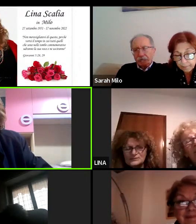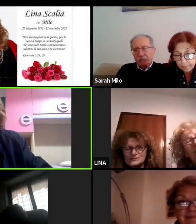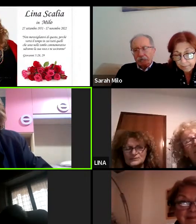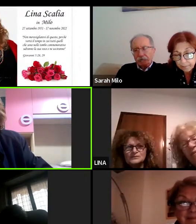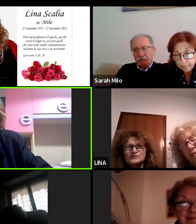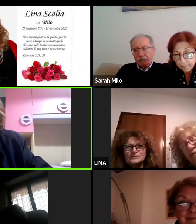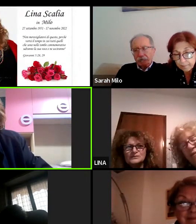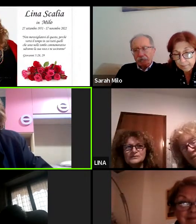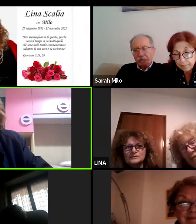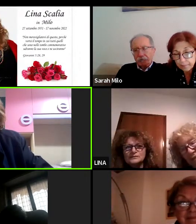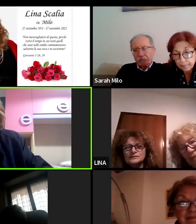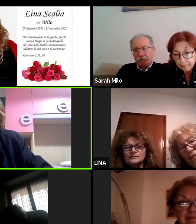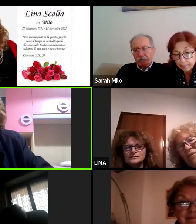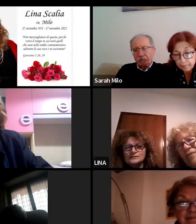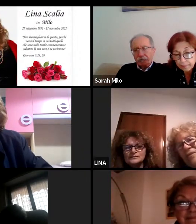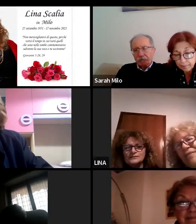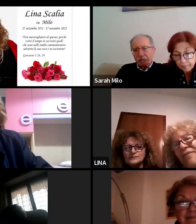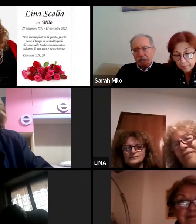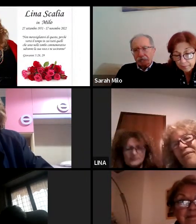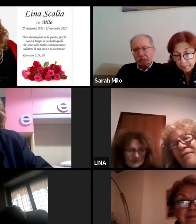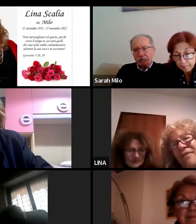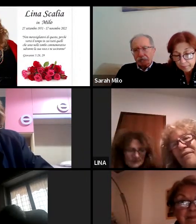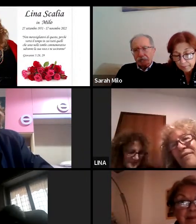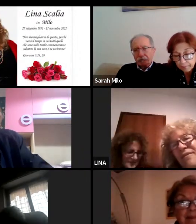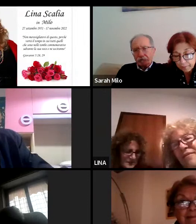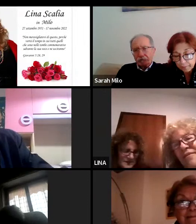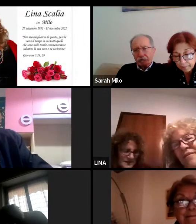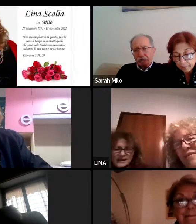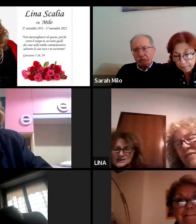Maria forza Maria milona